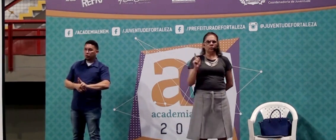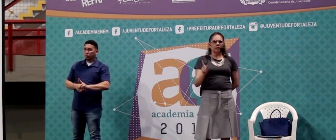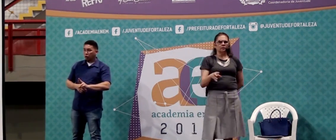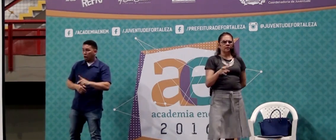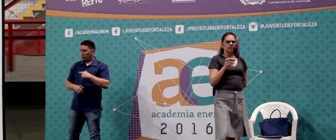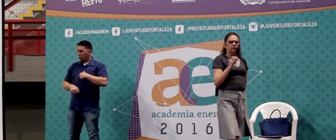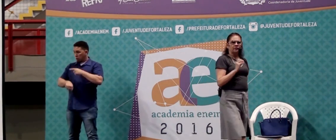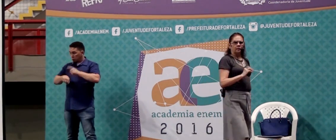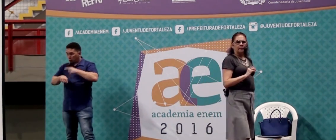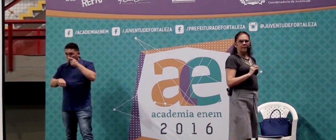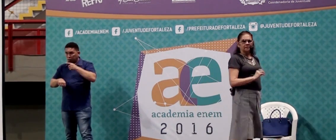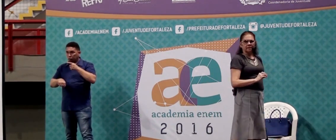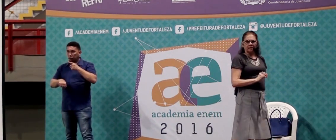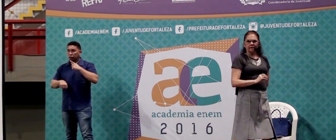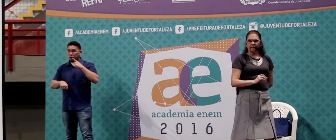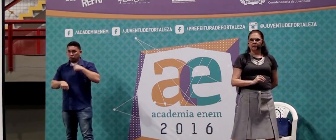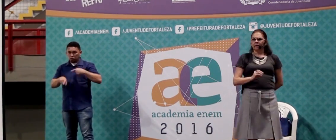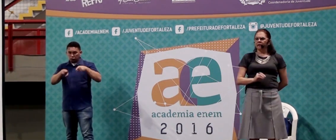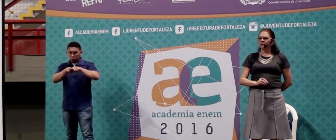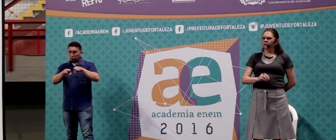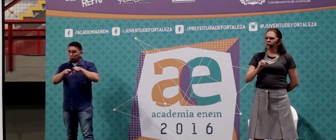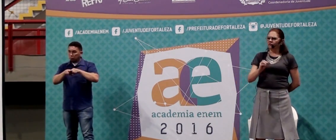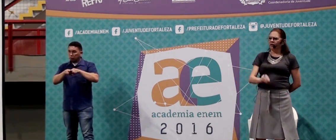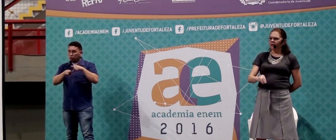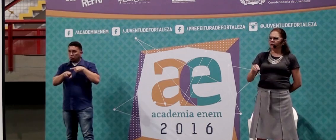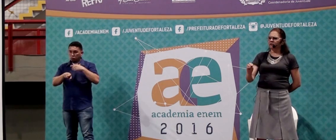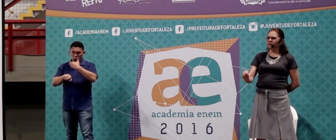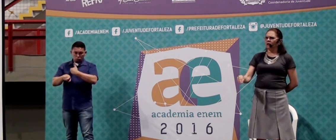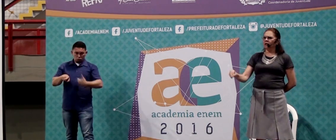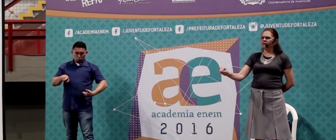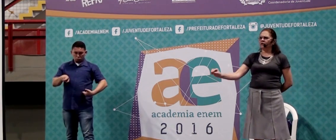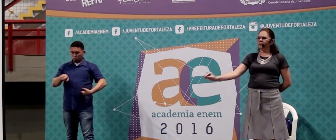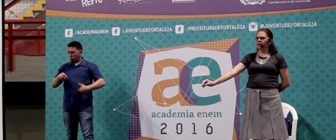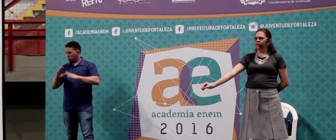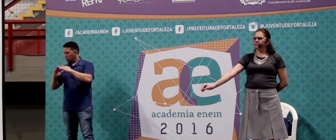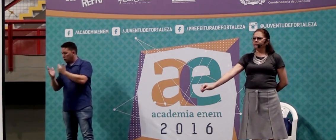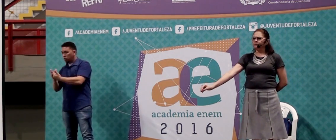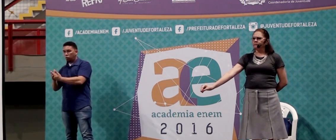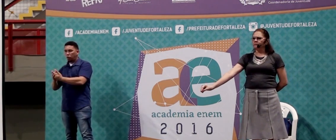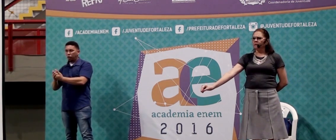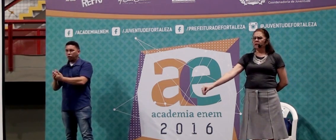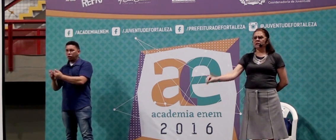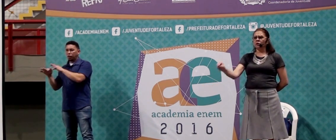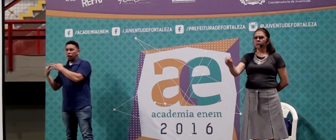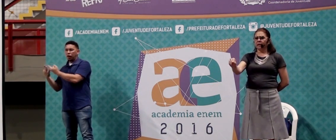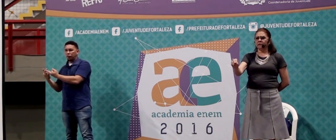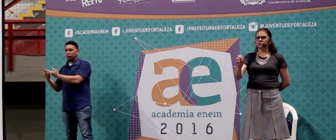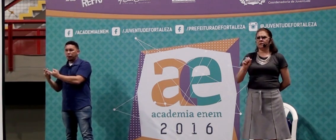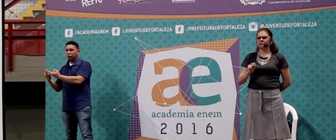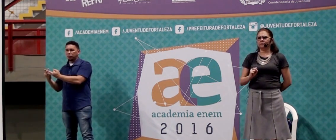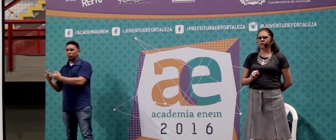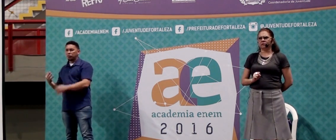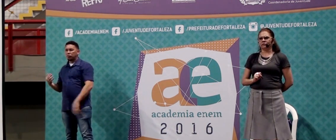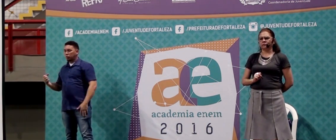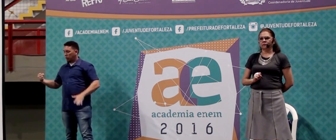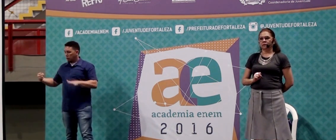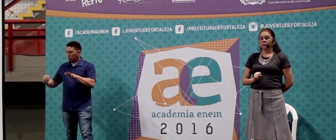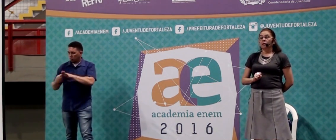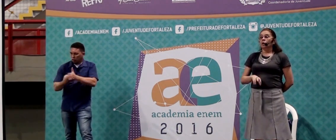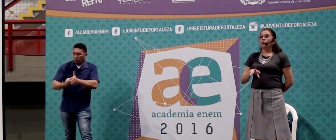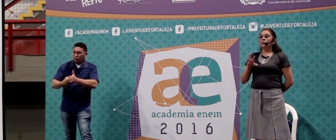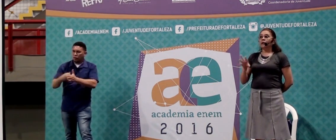partir do momento em que houver uma parceria entre governo, escola e família, e se cobre resultado por